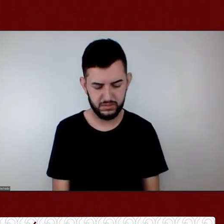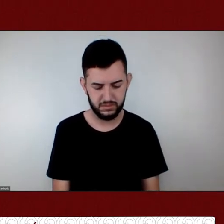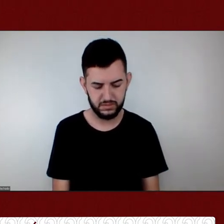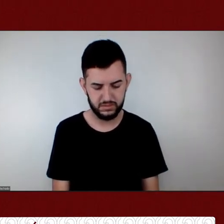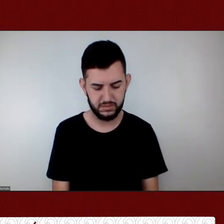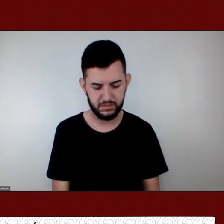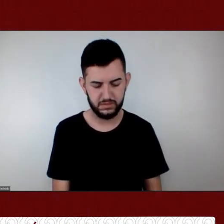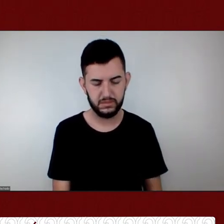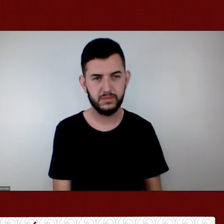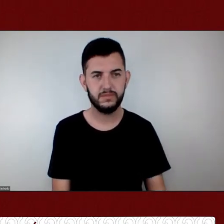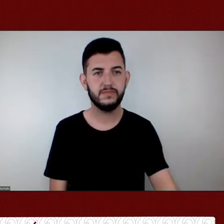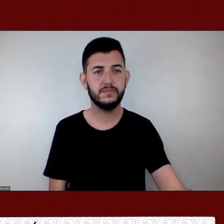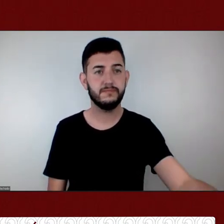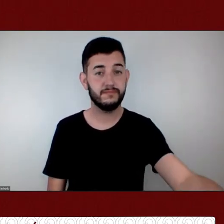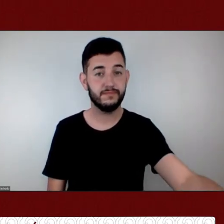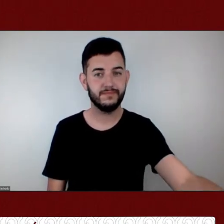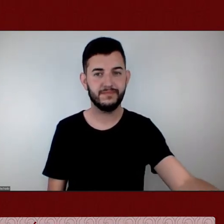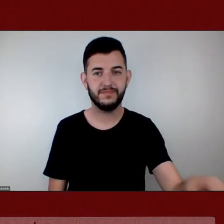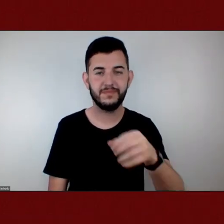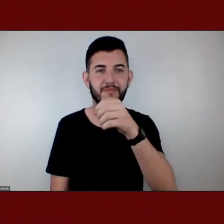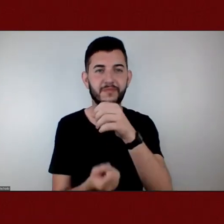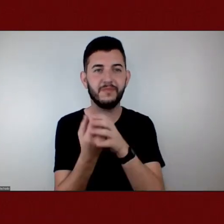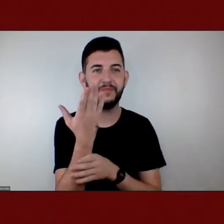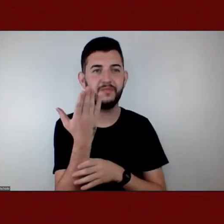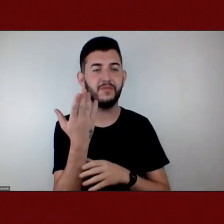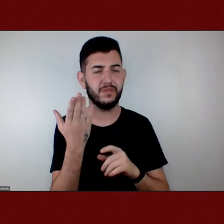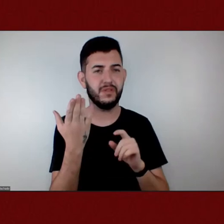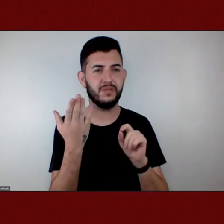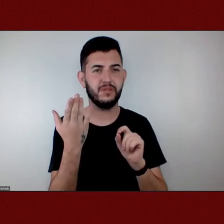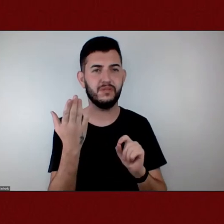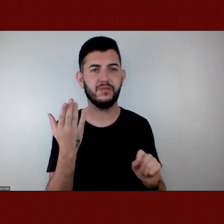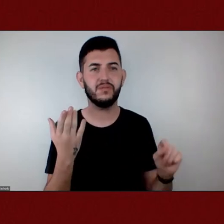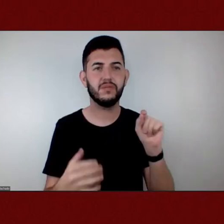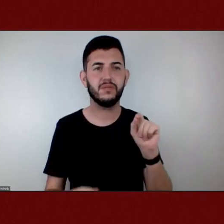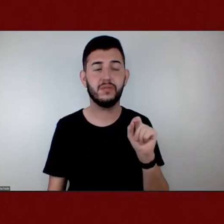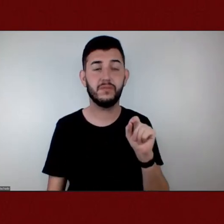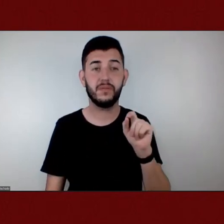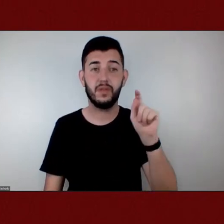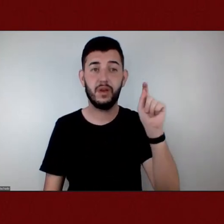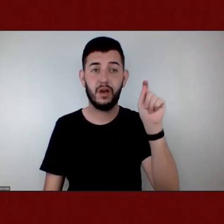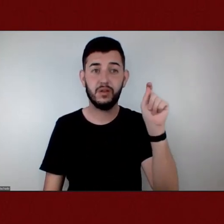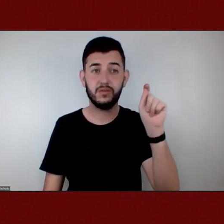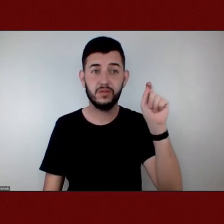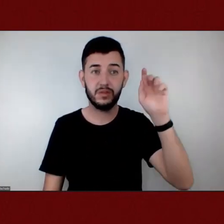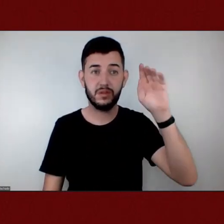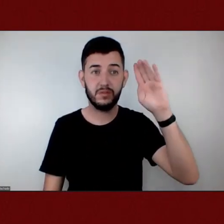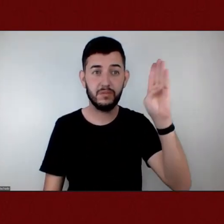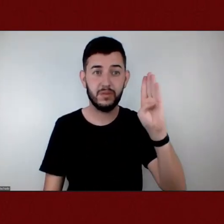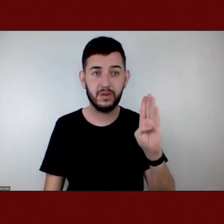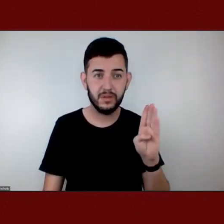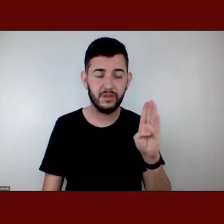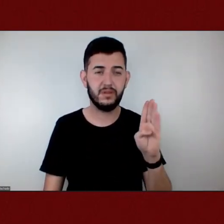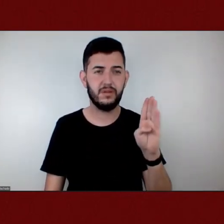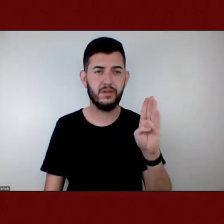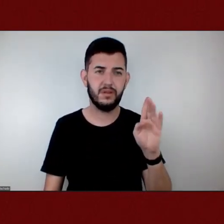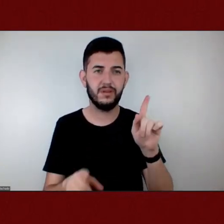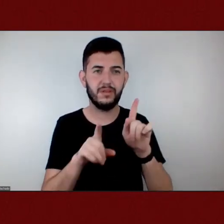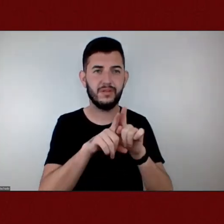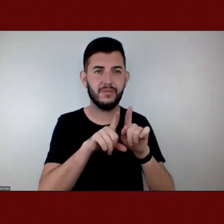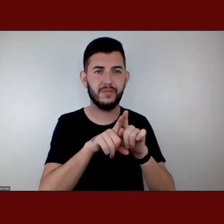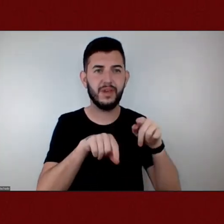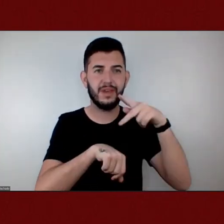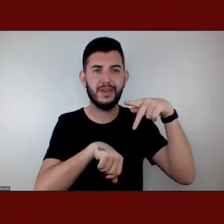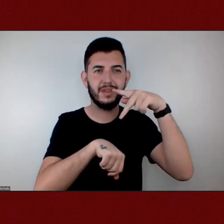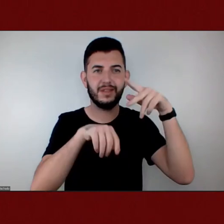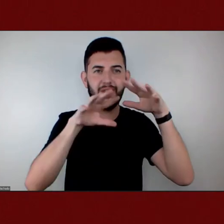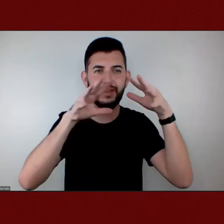de fundação da Seção Brasileira da Internacional Comunista. E aqui